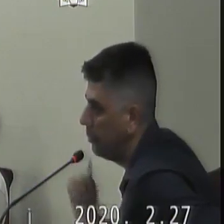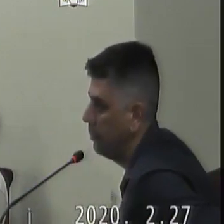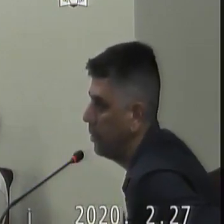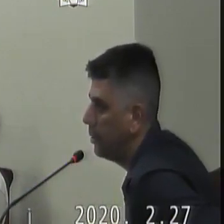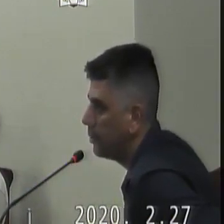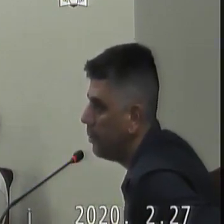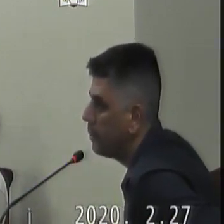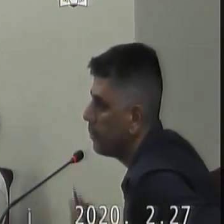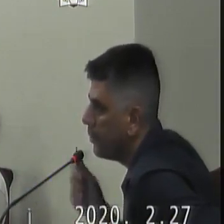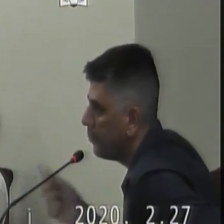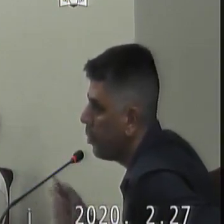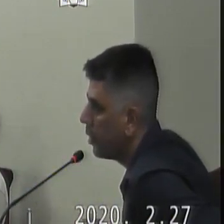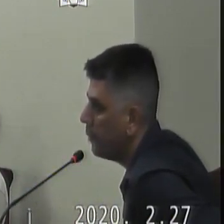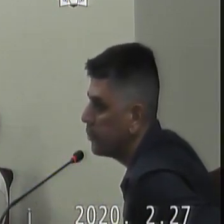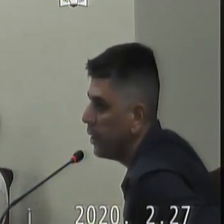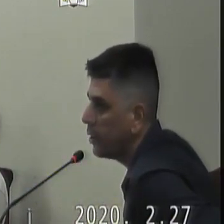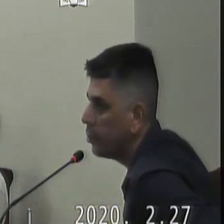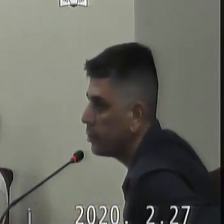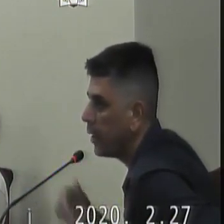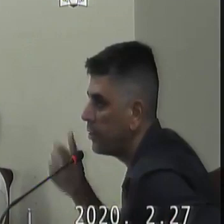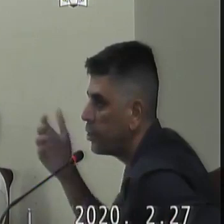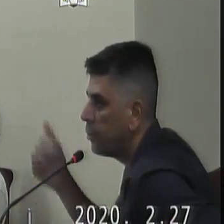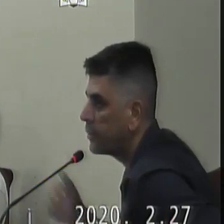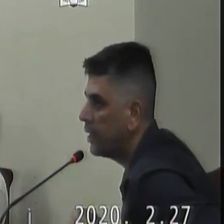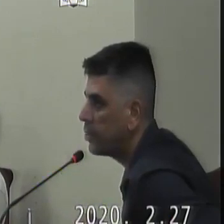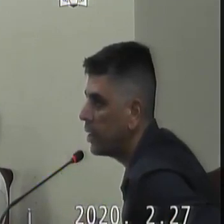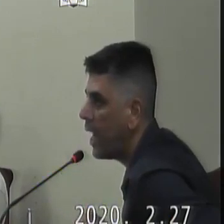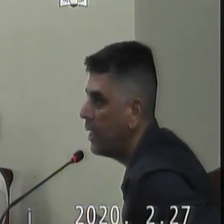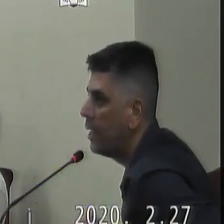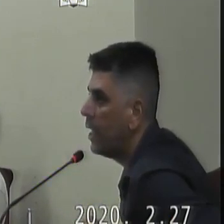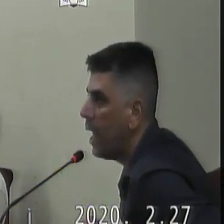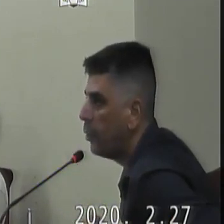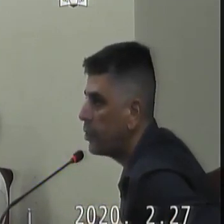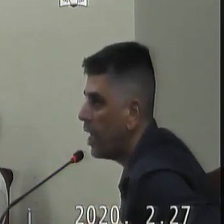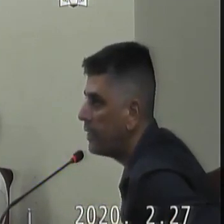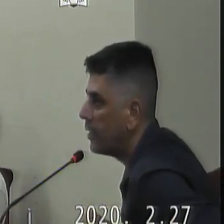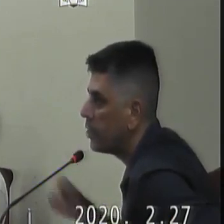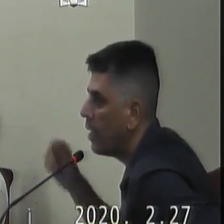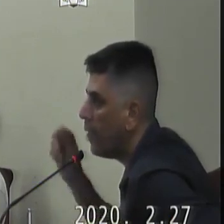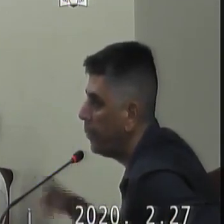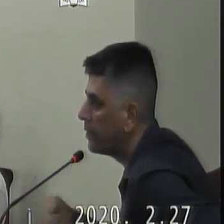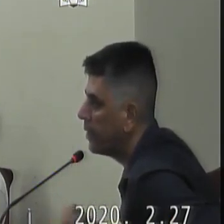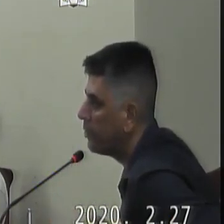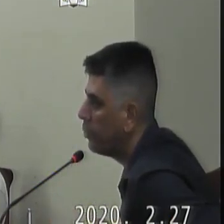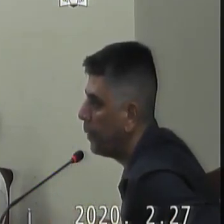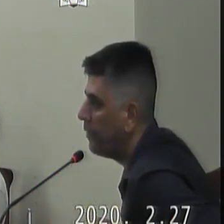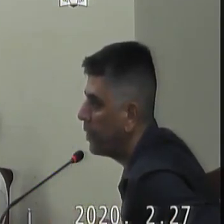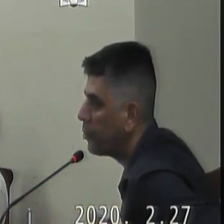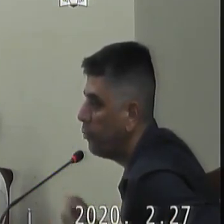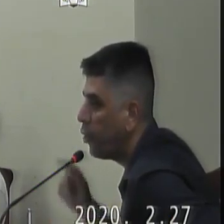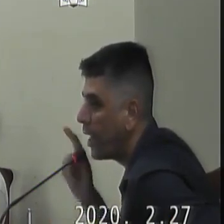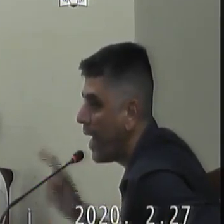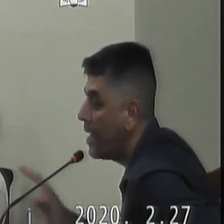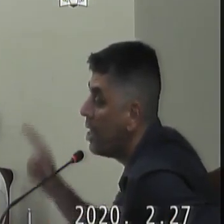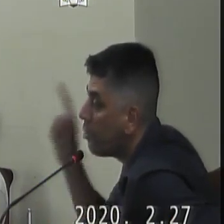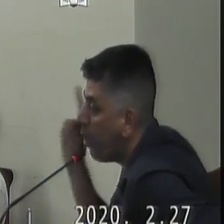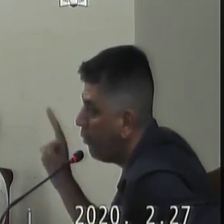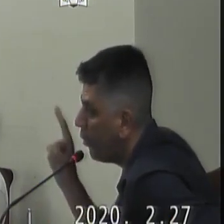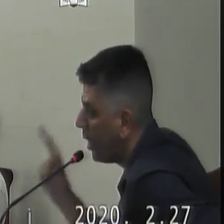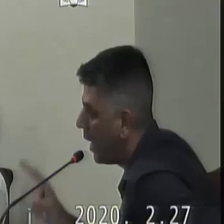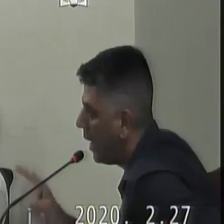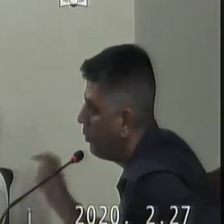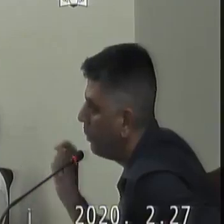lá não. Então, conclamo os vereadores para que a gente possa retirar a urgência e chamar o presidente do breve aqui,